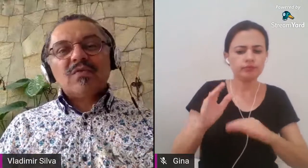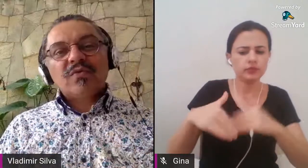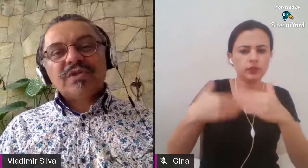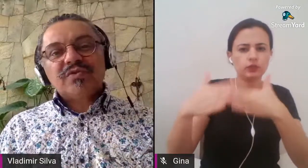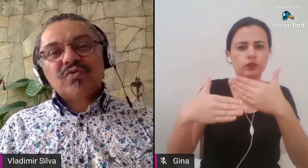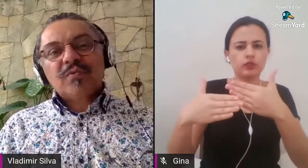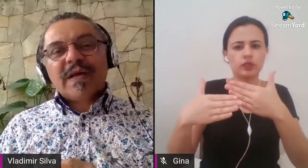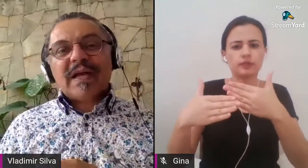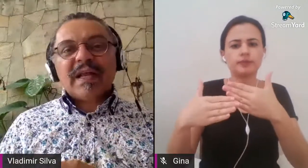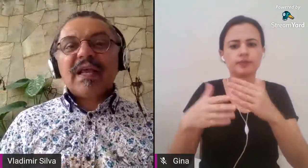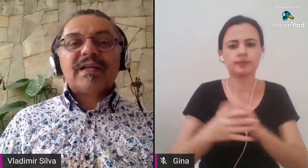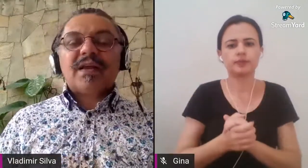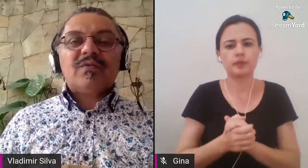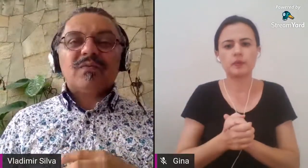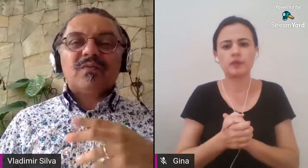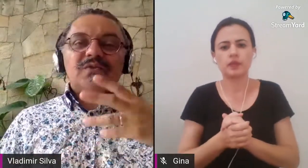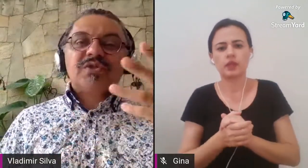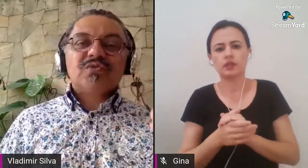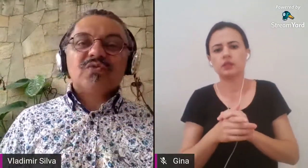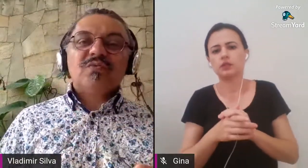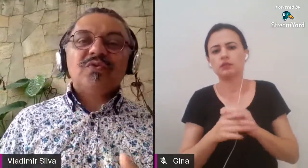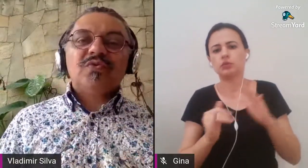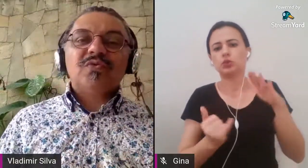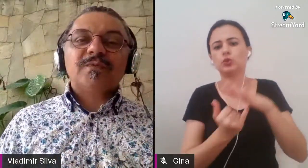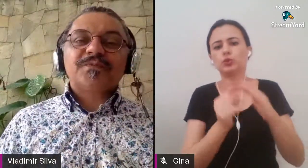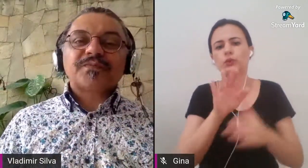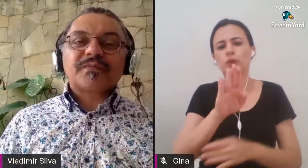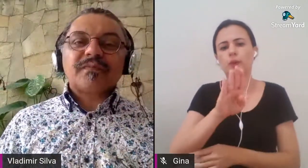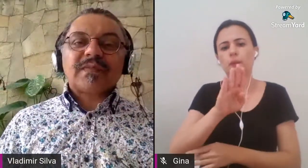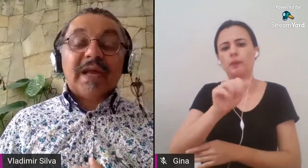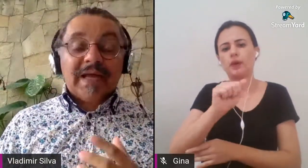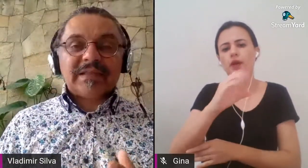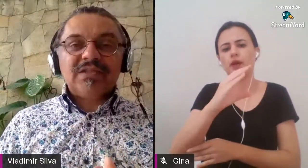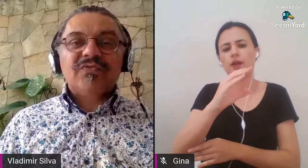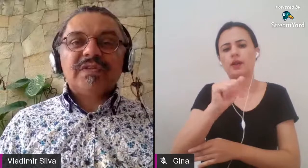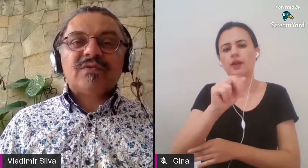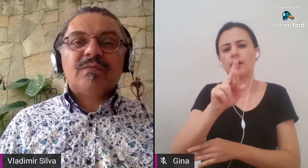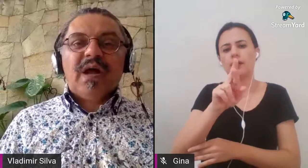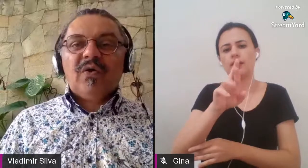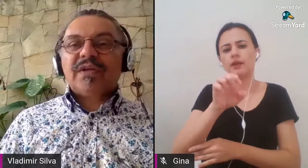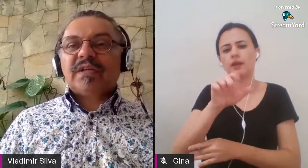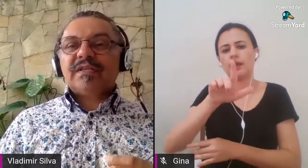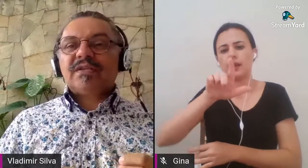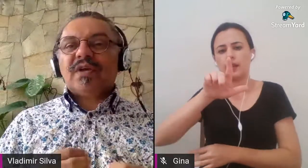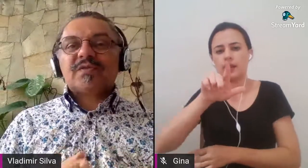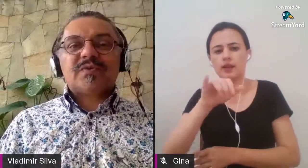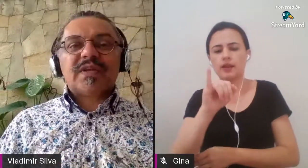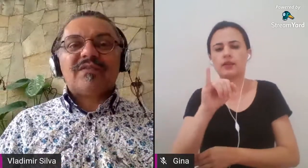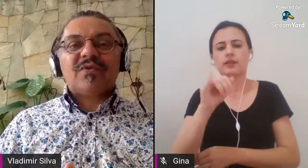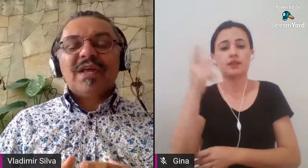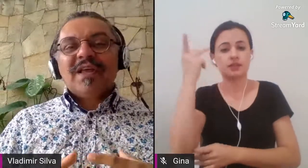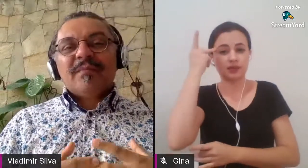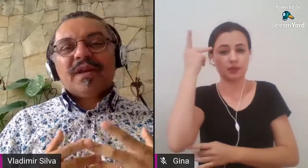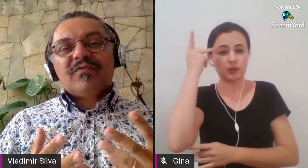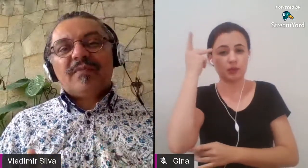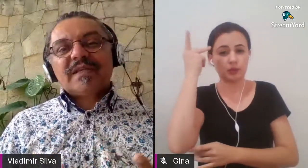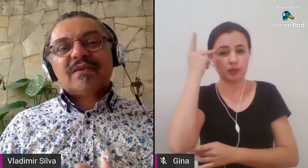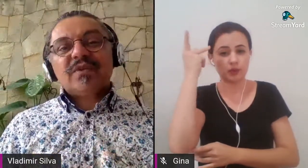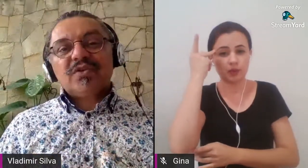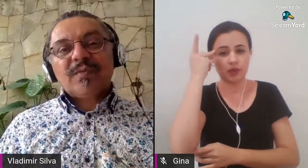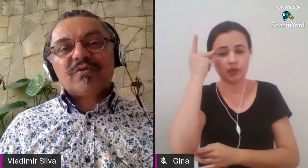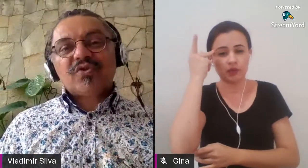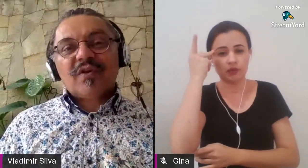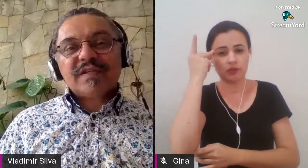Então, interação com o Instituto Bacarelli, que é um instituto muito ativo em São Paulo e que tem sido responsável